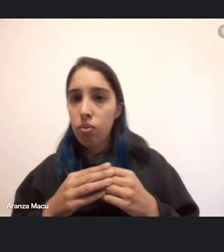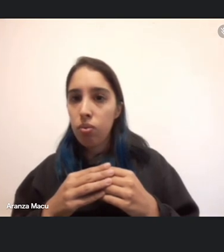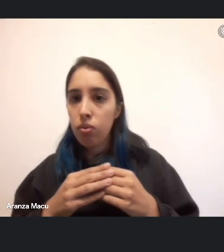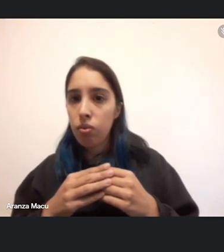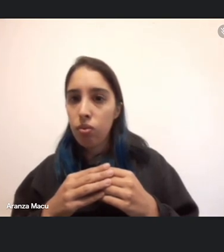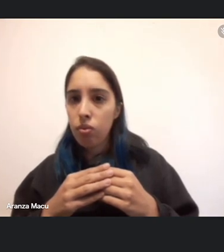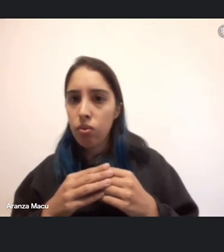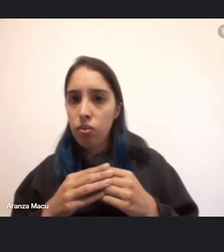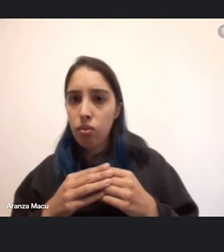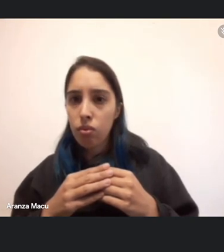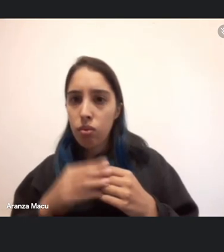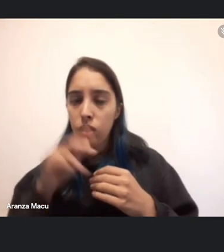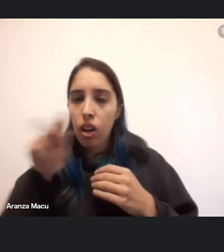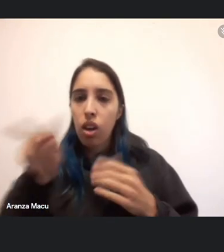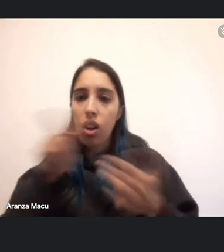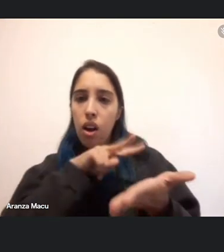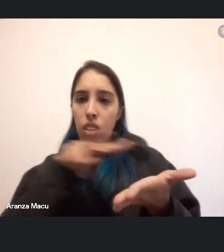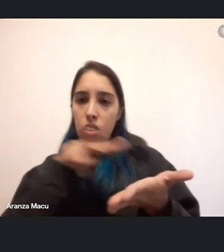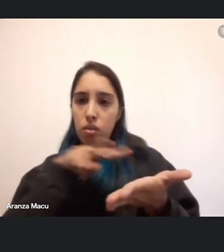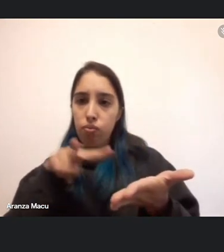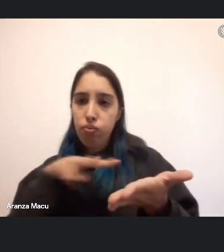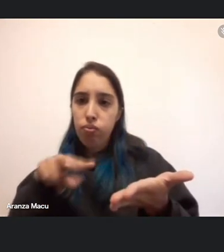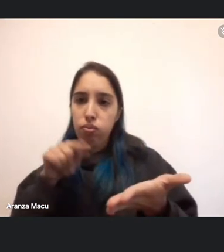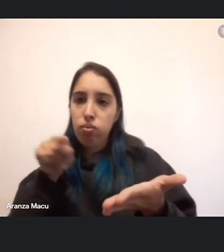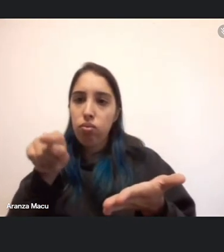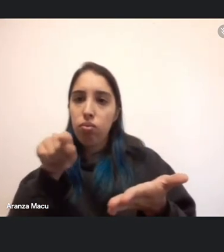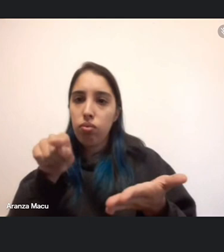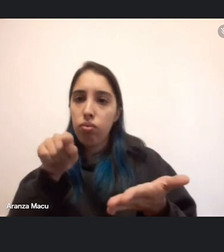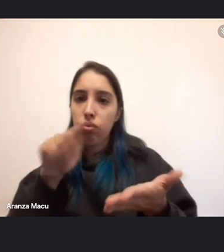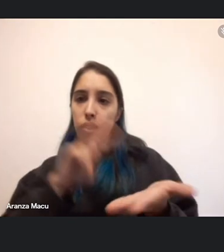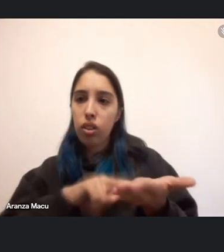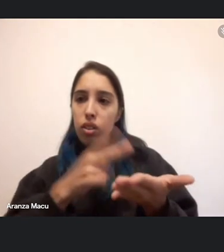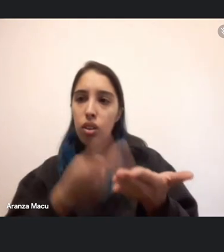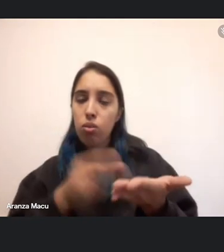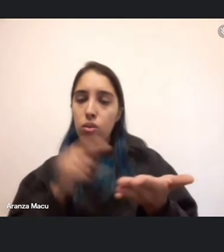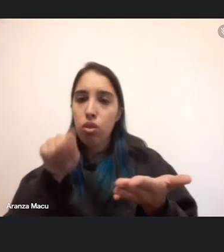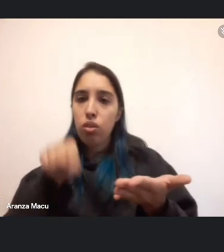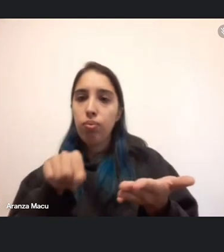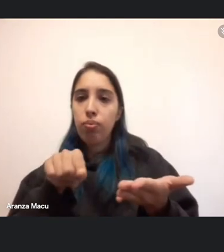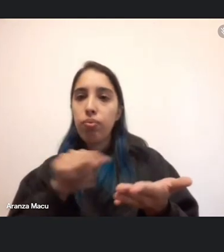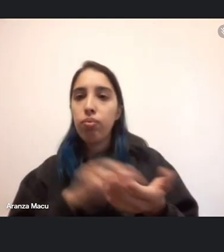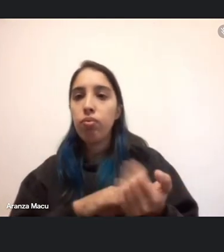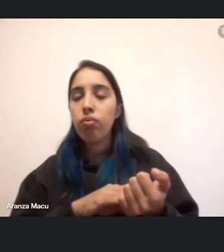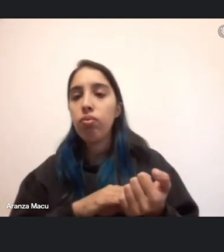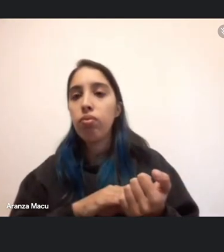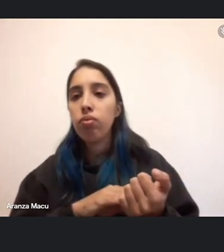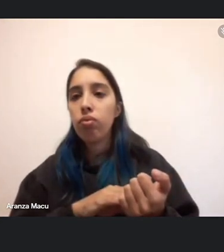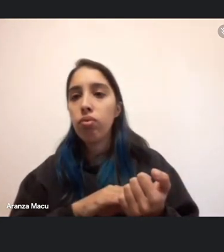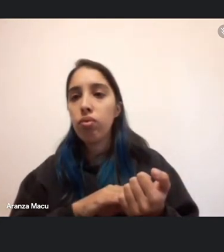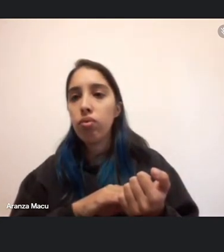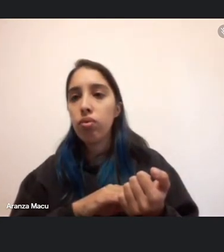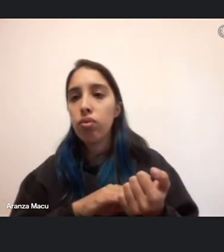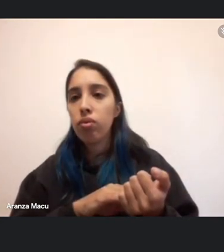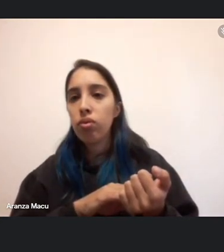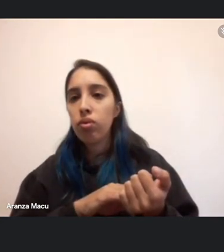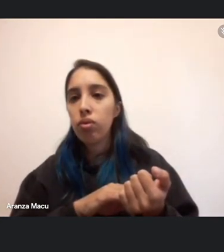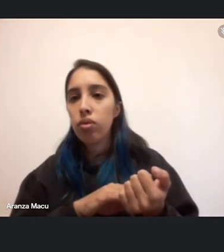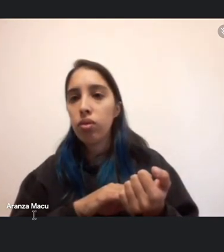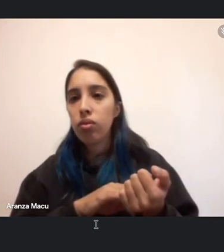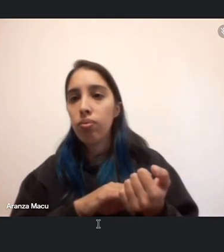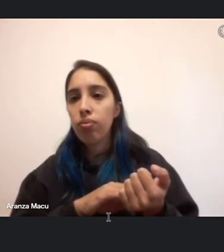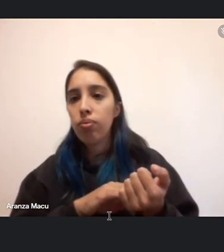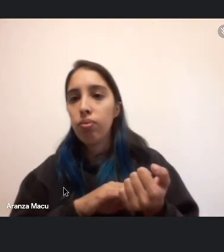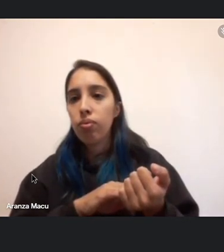tecnología de la información y la comunicación, pero acá dice de las comunicaciones. Yo lo saqué o sea, tal cual como estaba literal, pero bueno, es